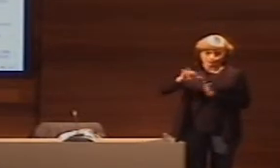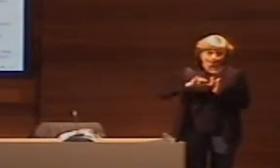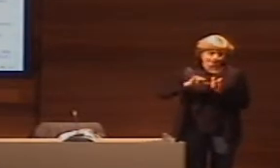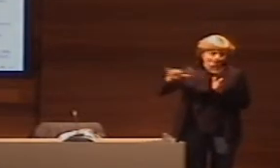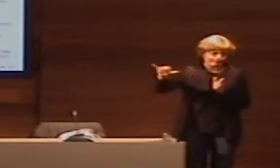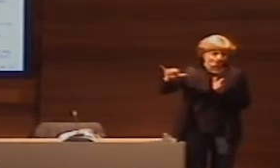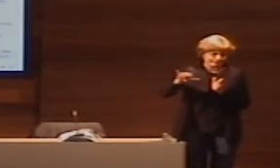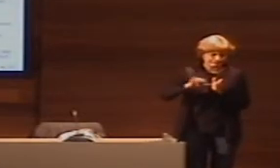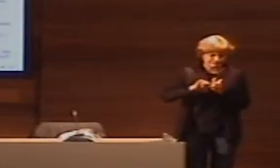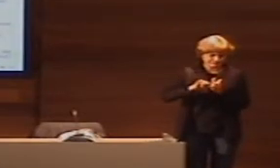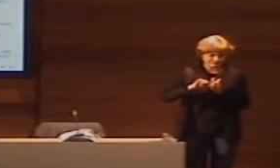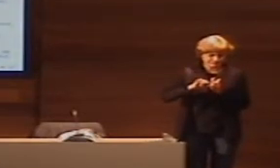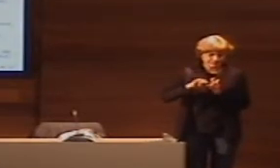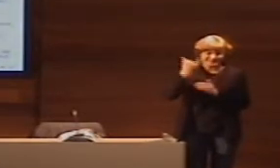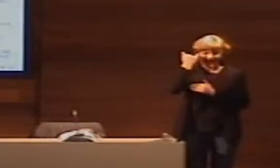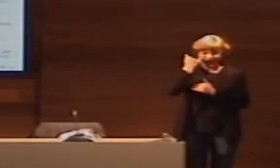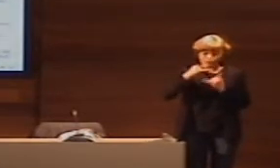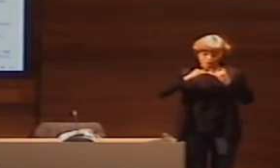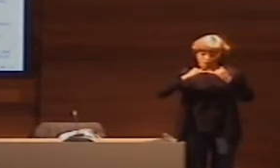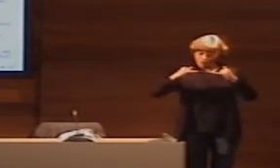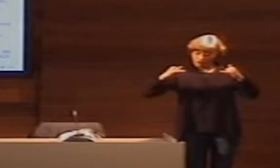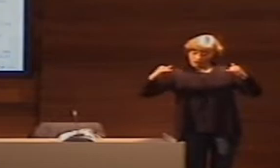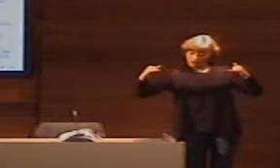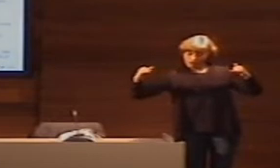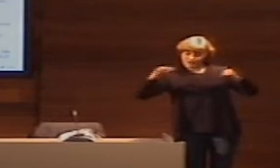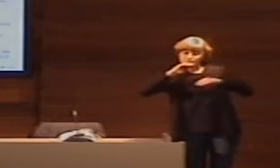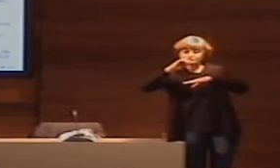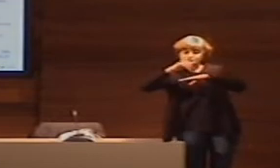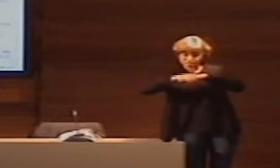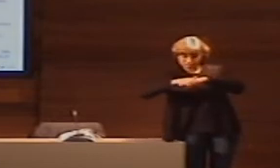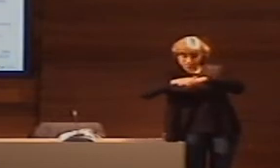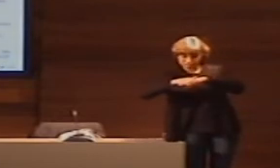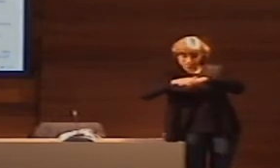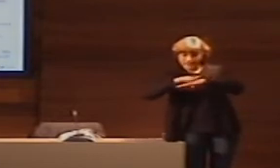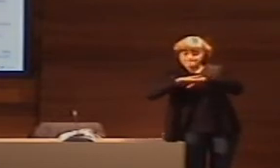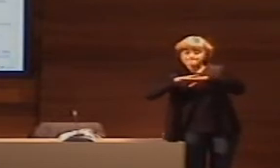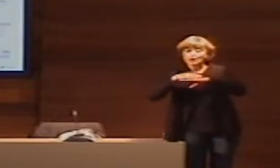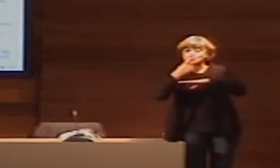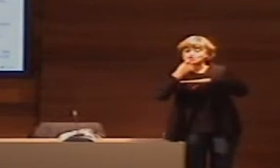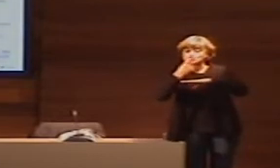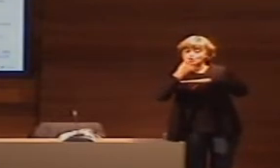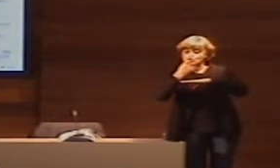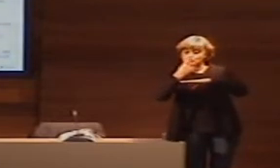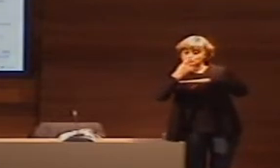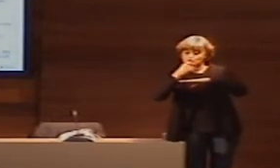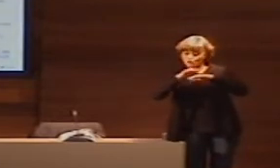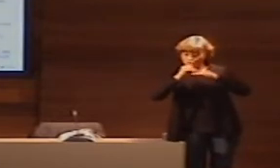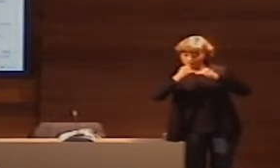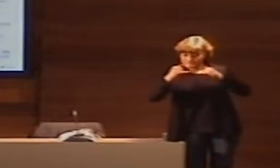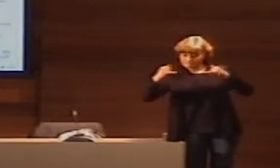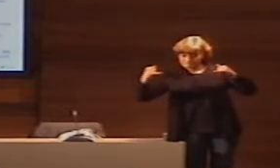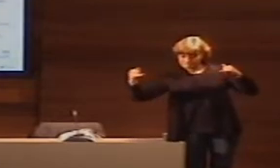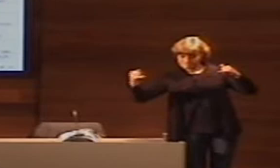línea azul horizontal, que sería el nivel de cumplimiento. perdón, de la línea roja, horizontal, que sería el nivel